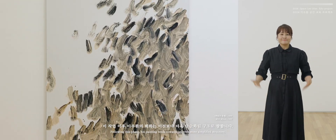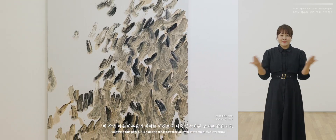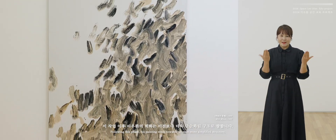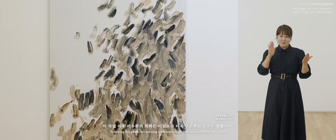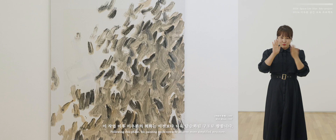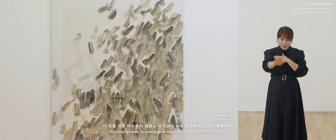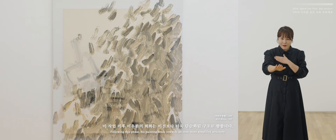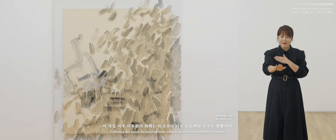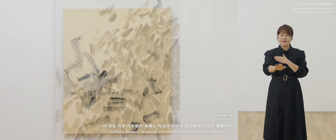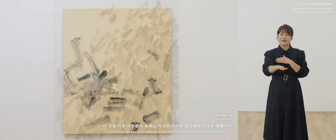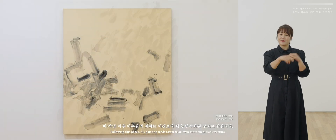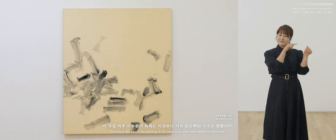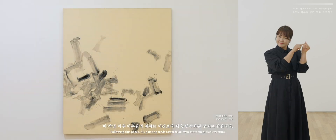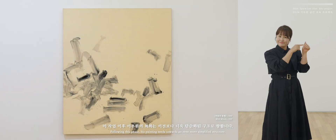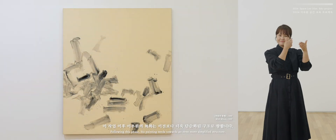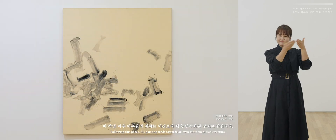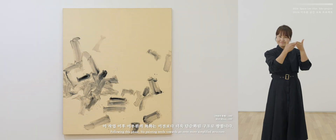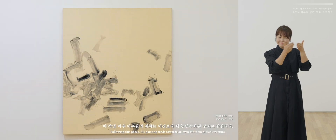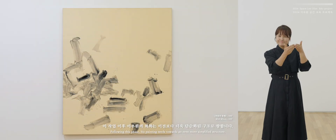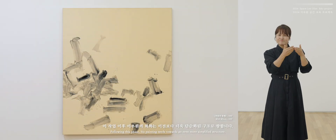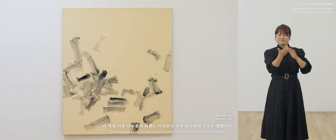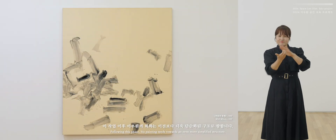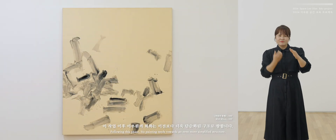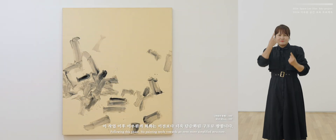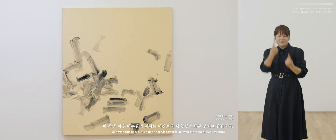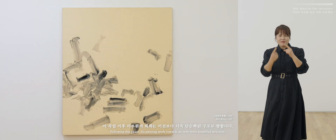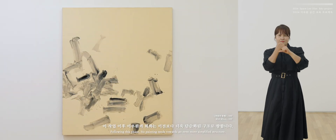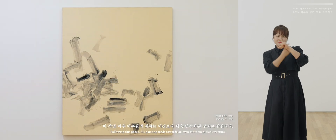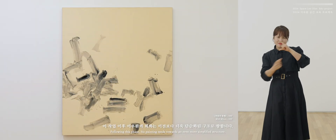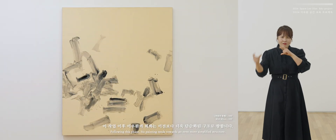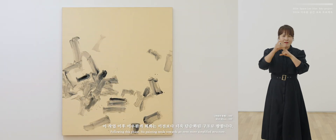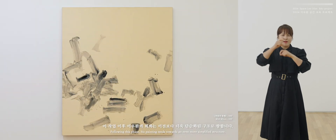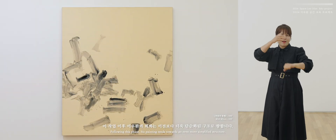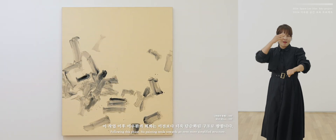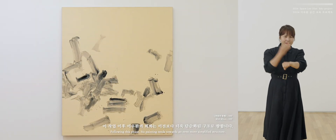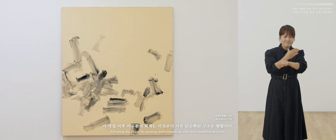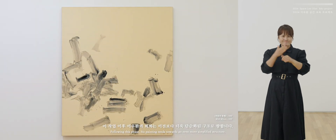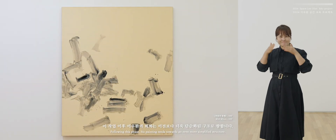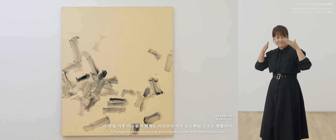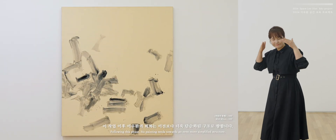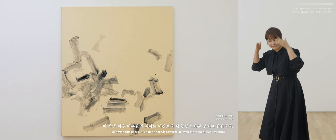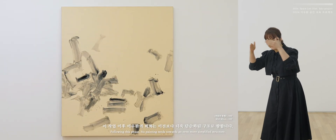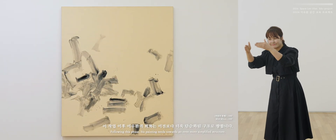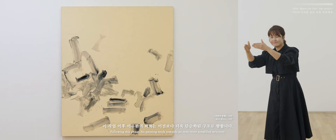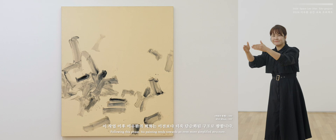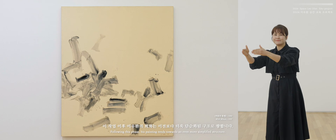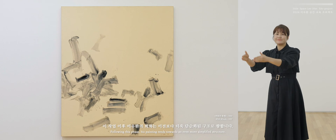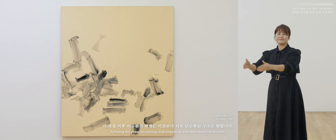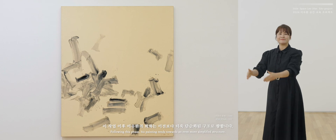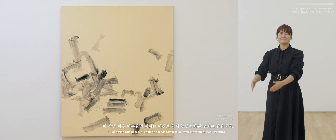이 작업 이후 이우환의 회화는 이전보다 더욱 단순화된 구조로 향합니다.